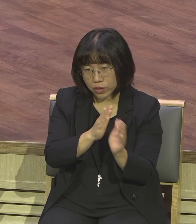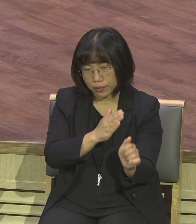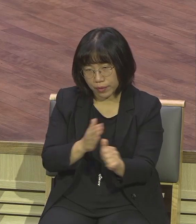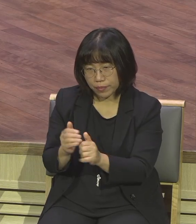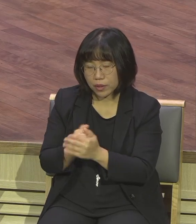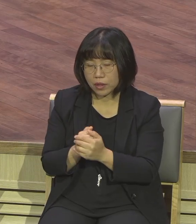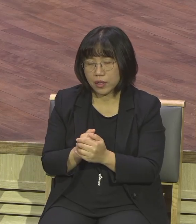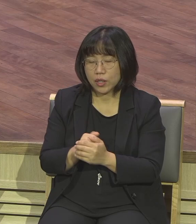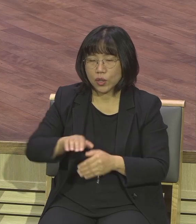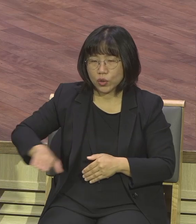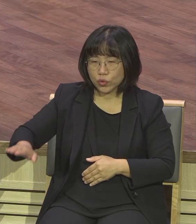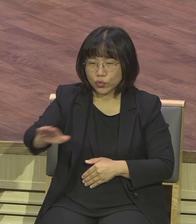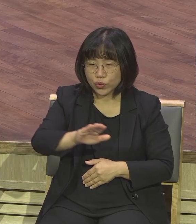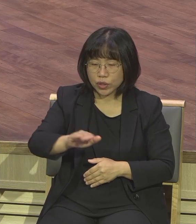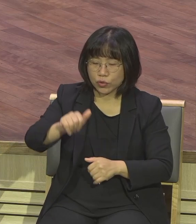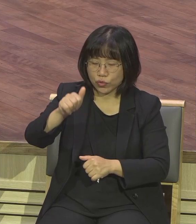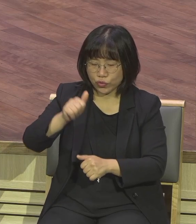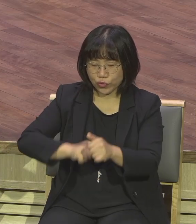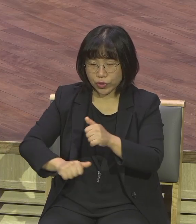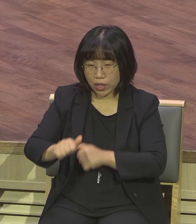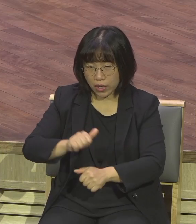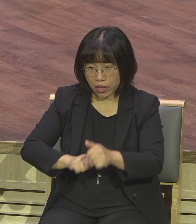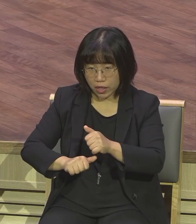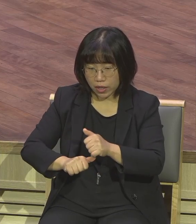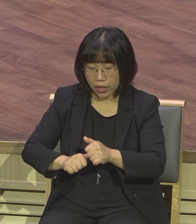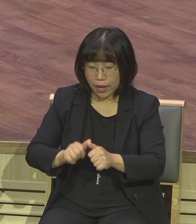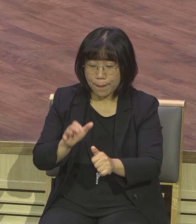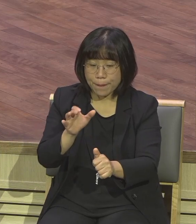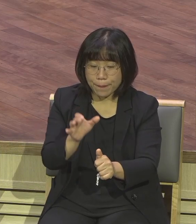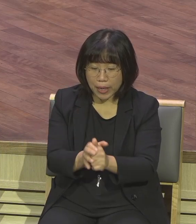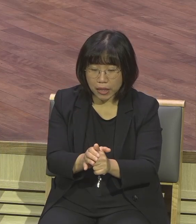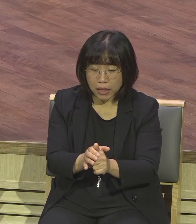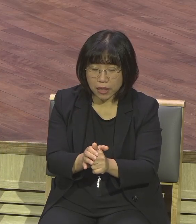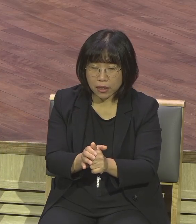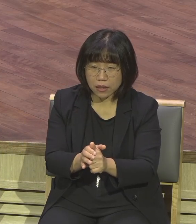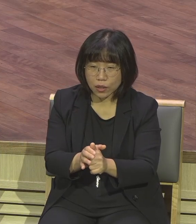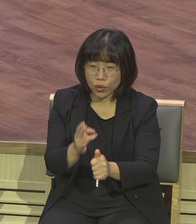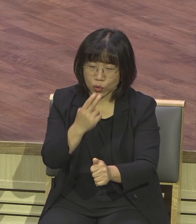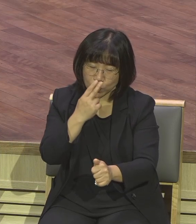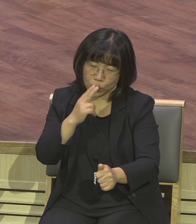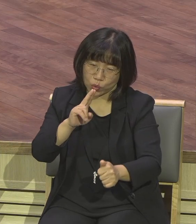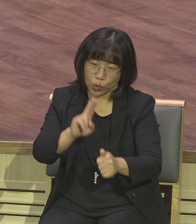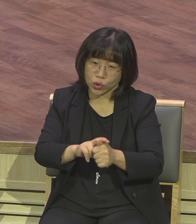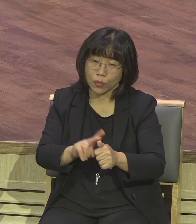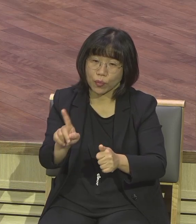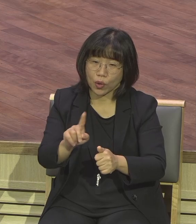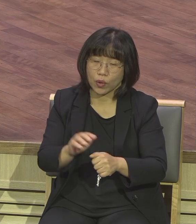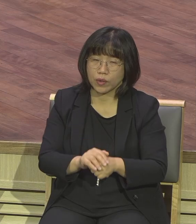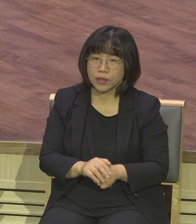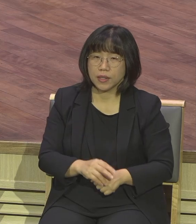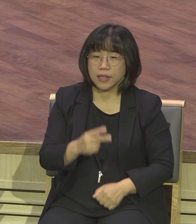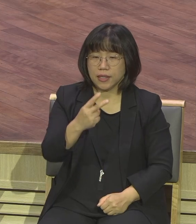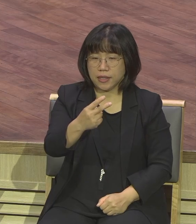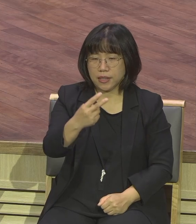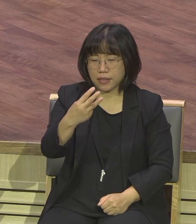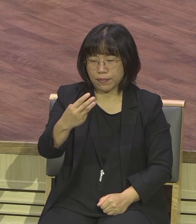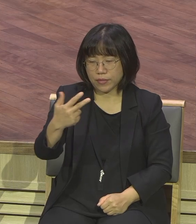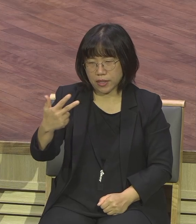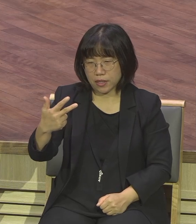우리 후대에게 주어진 도전 미션입니다. 우리가 구축할 플랫폼 위에 237 나라 살릴 이러한